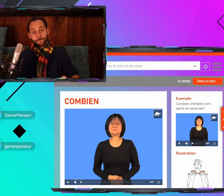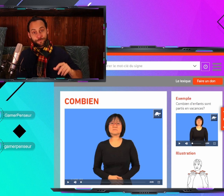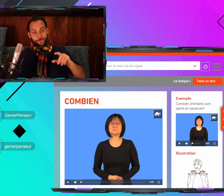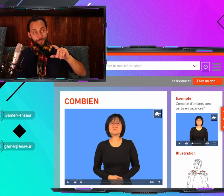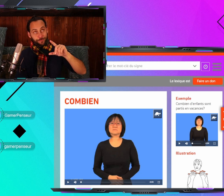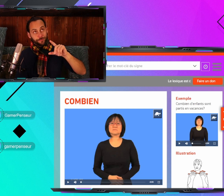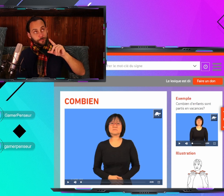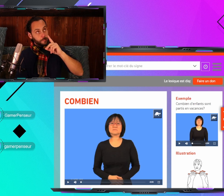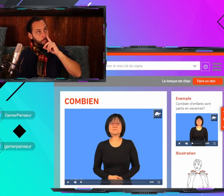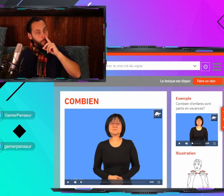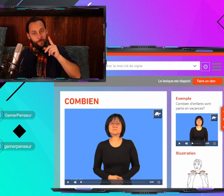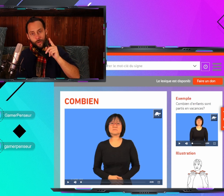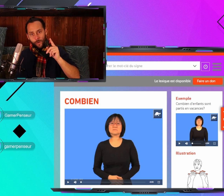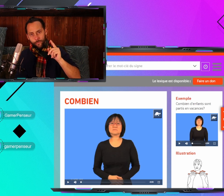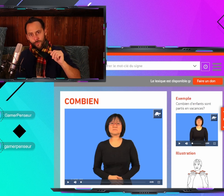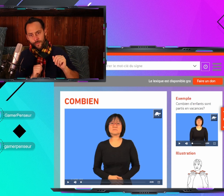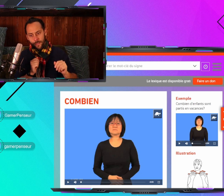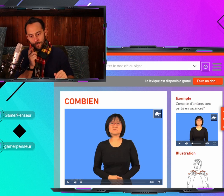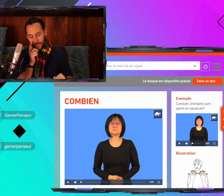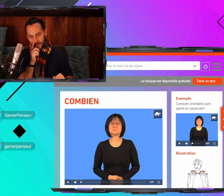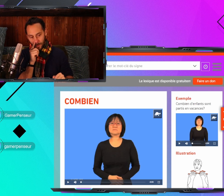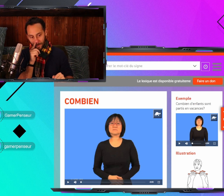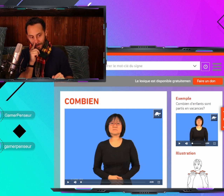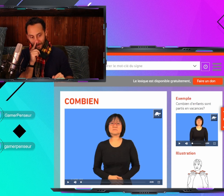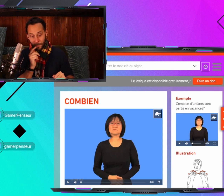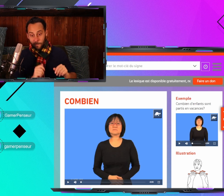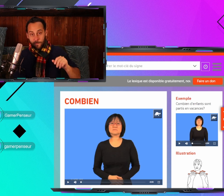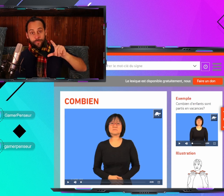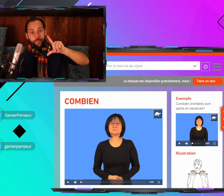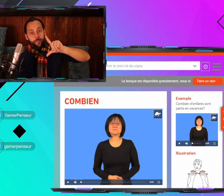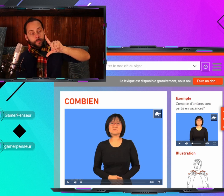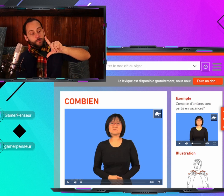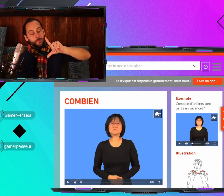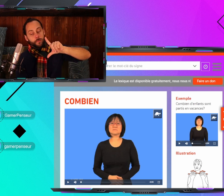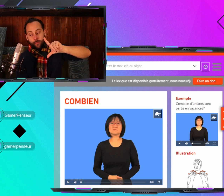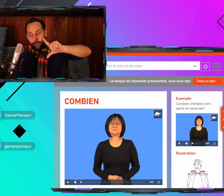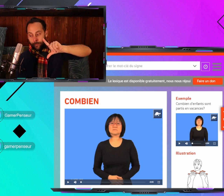Parti. Celui-là, on l'a vu dans le stream précédent.